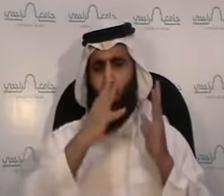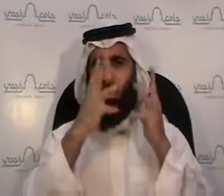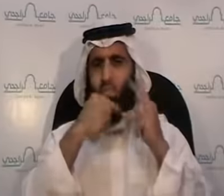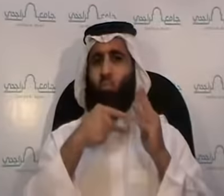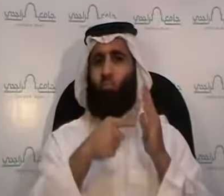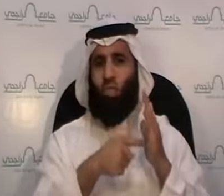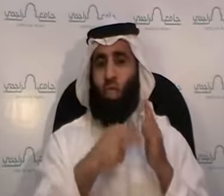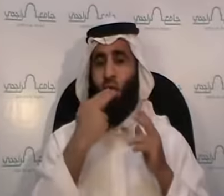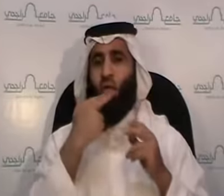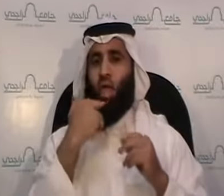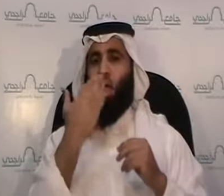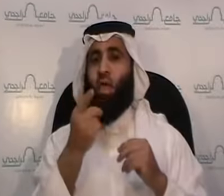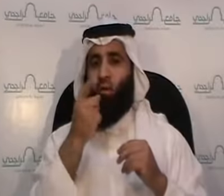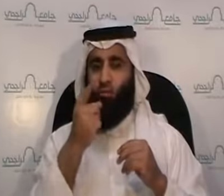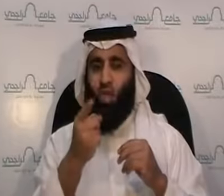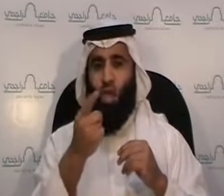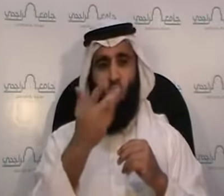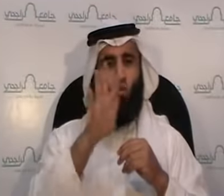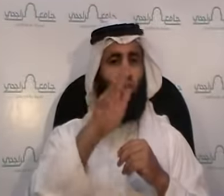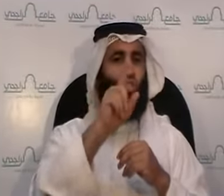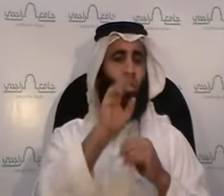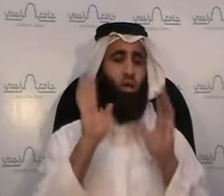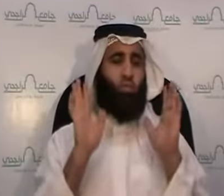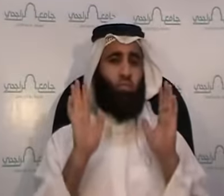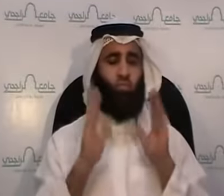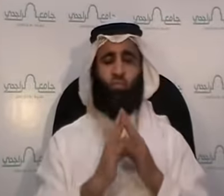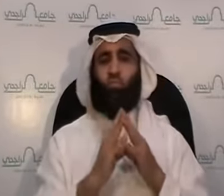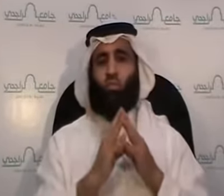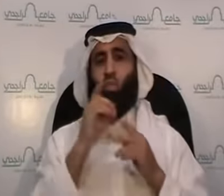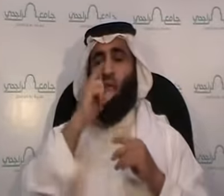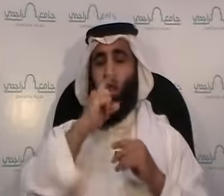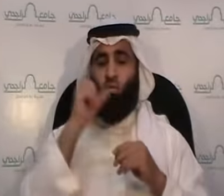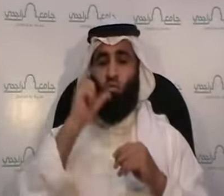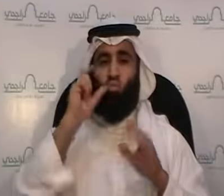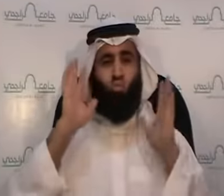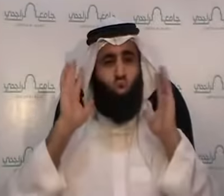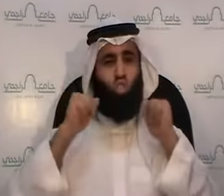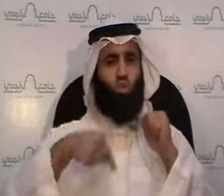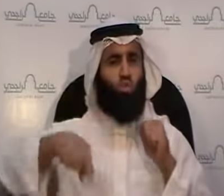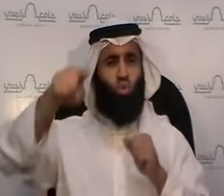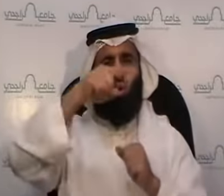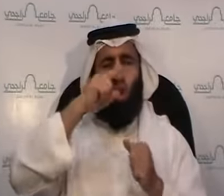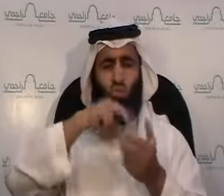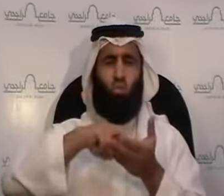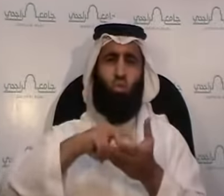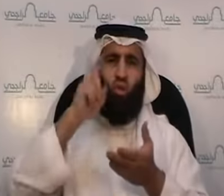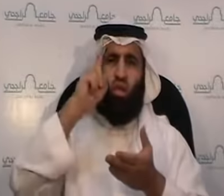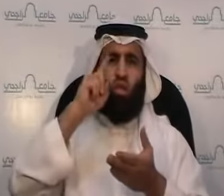خيرا وإن شرا. والواجب على المسلم أن يتقي الله في السر والعلن